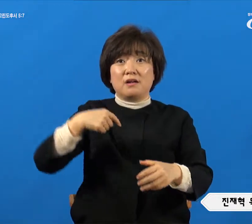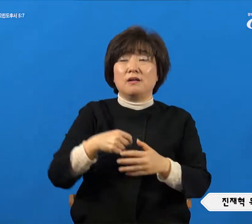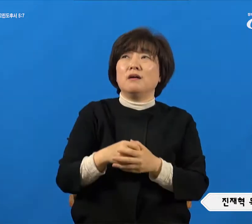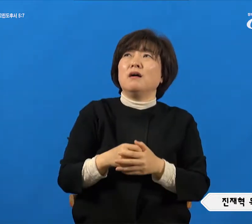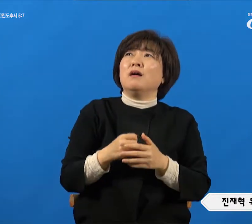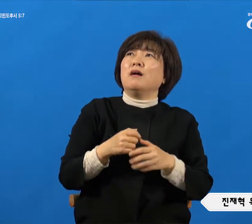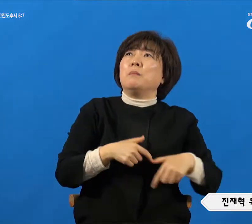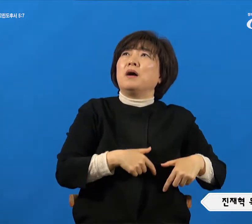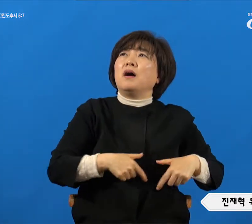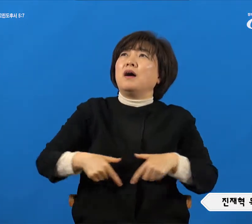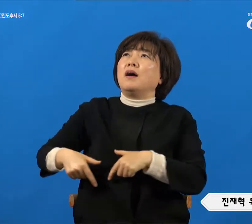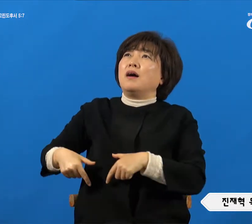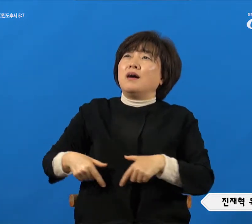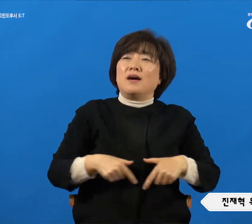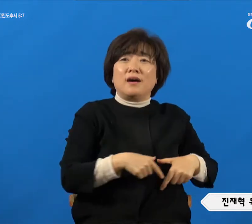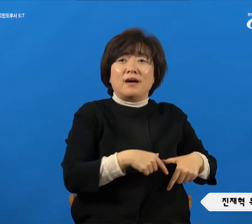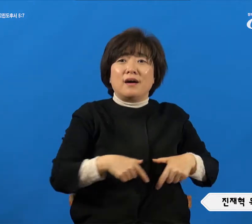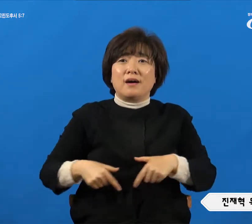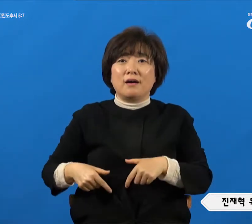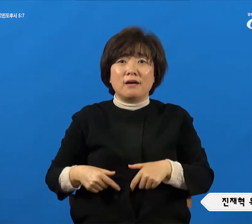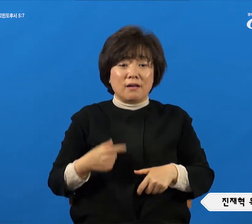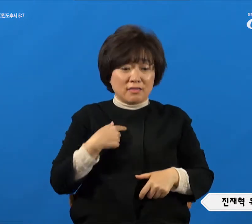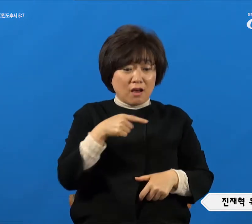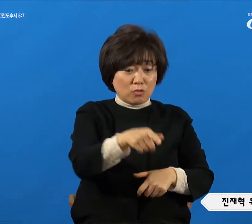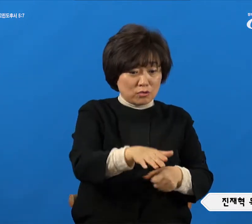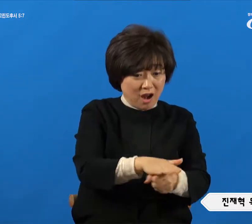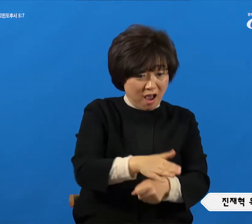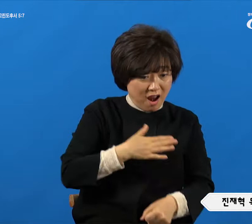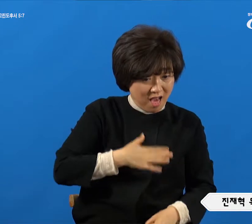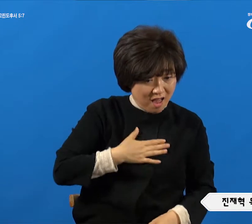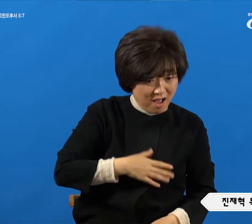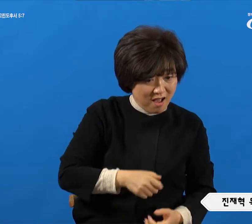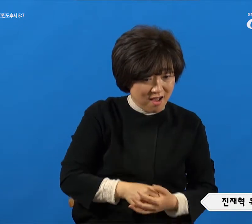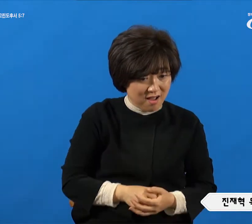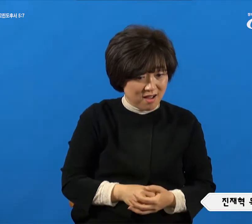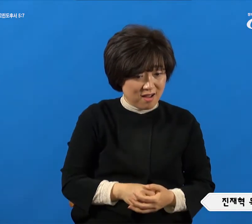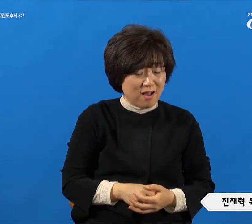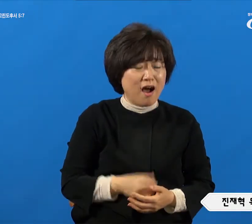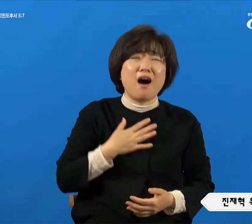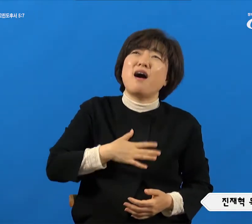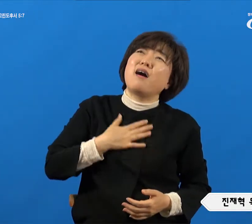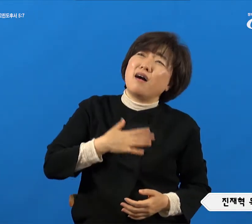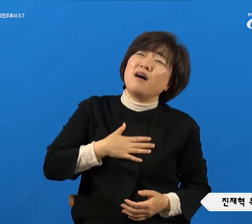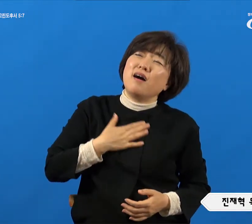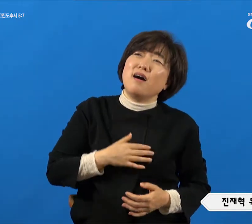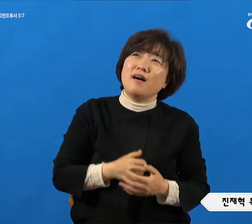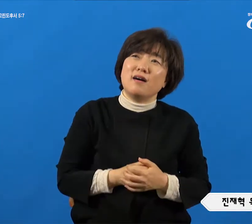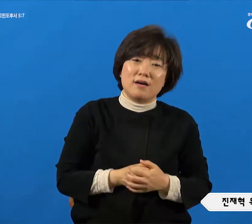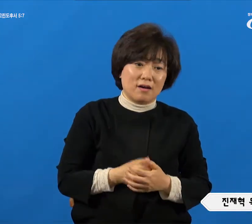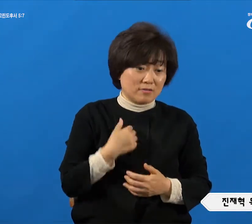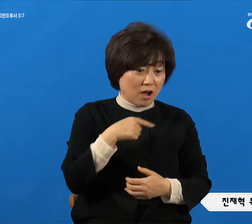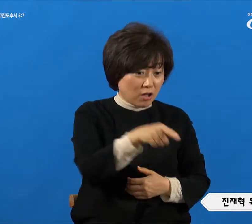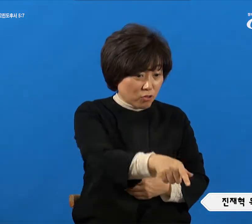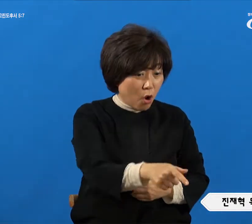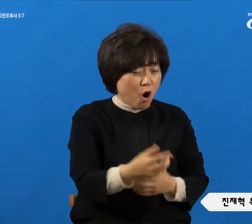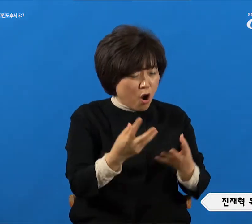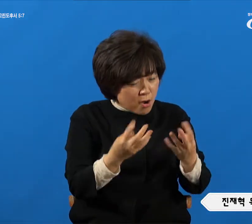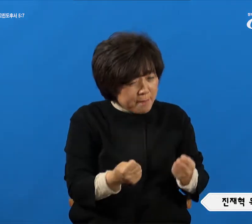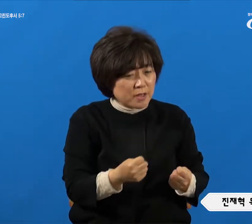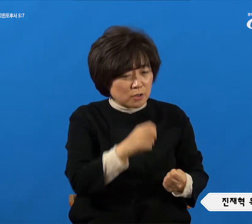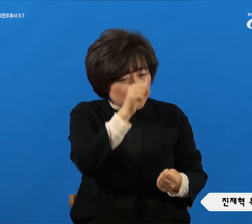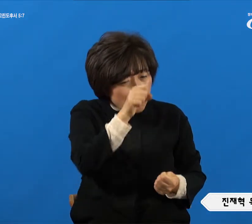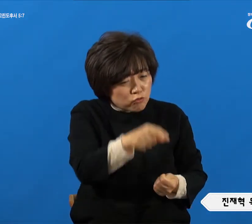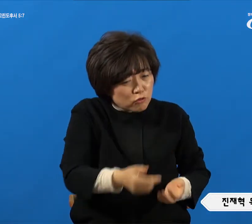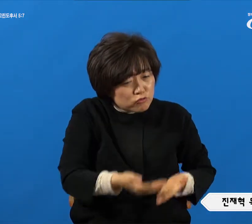머뭇거리는 그를 향해서 하나님 말씀합니다. 내가 너를 사랑하는 줄 알지 않니? 압니다. 내가 얼마나 너를 위해